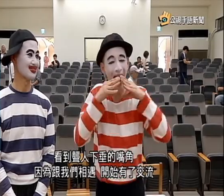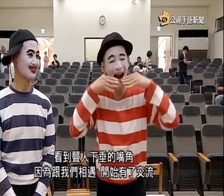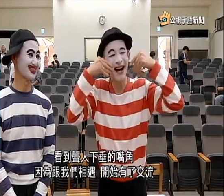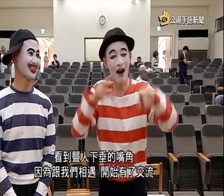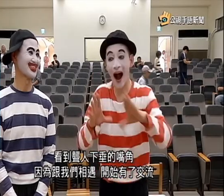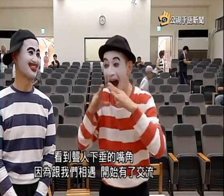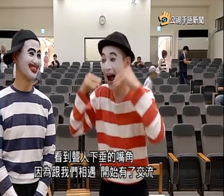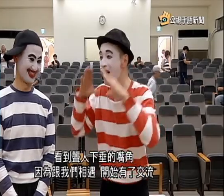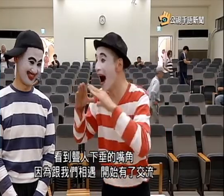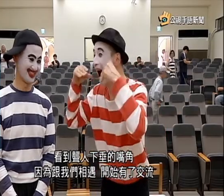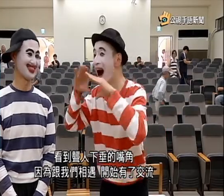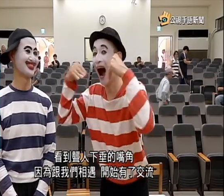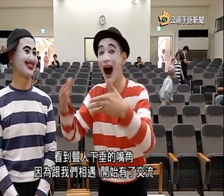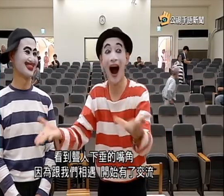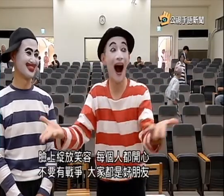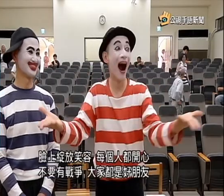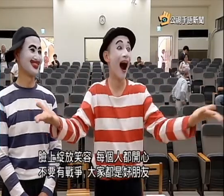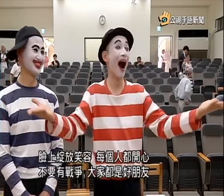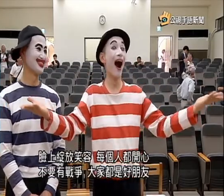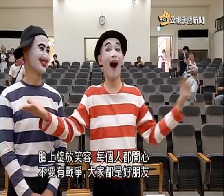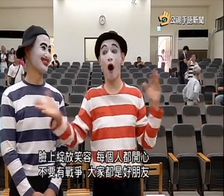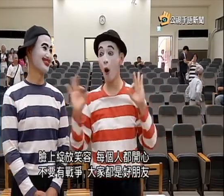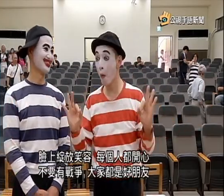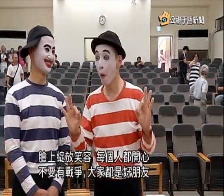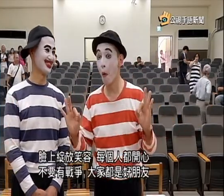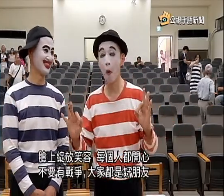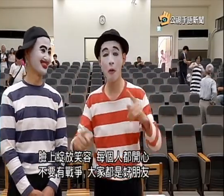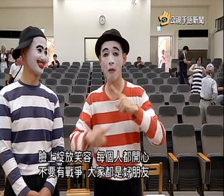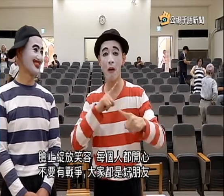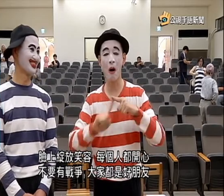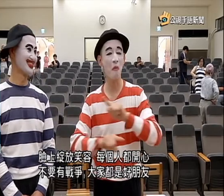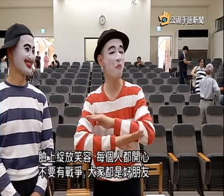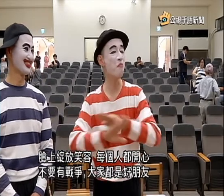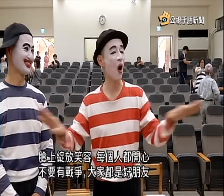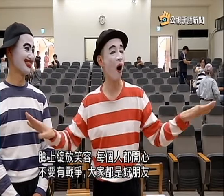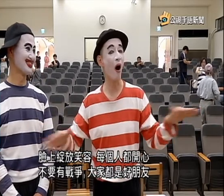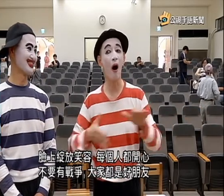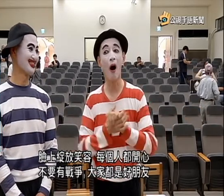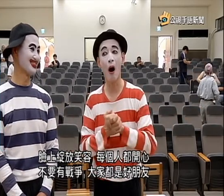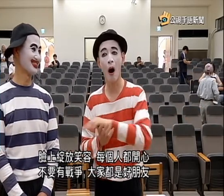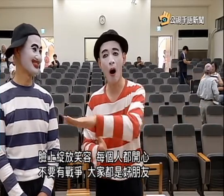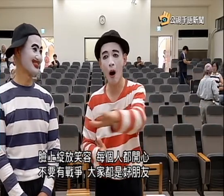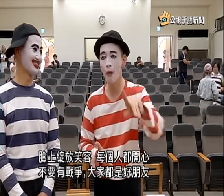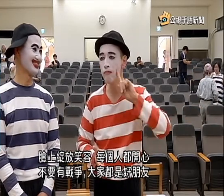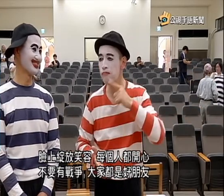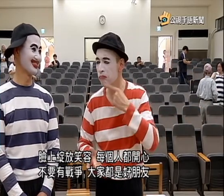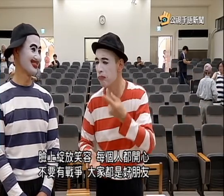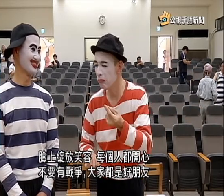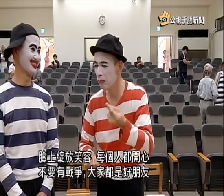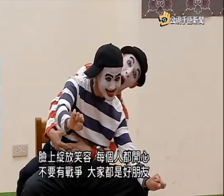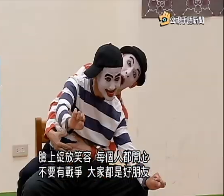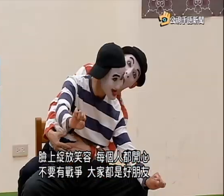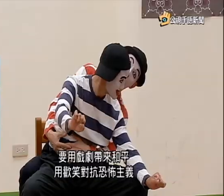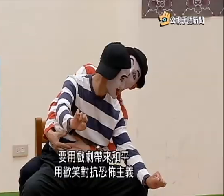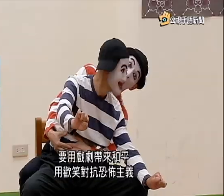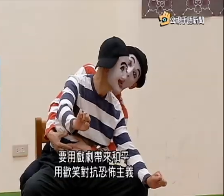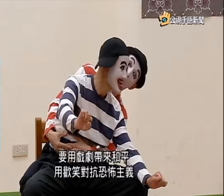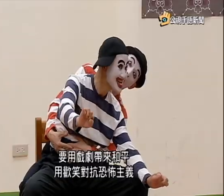流，脸上绽放笑容，每个人都开心。不要有战争，大家都是好朋友。 要用戏剧带来和